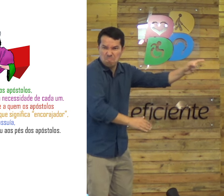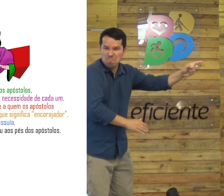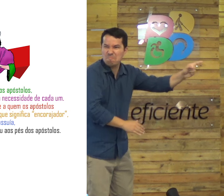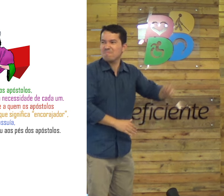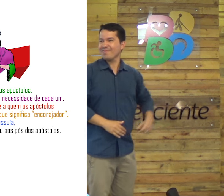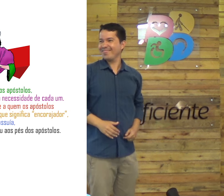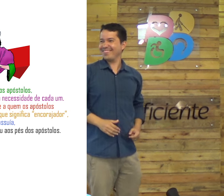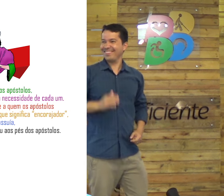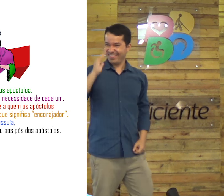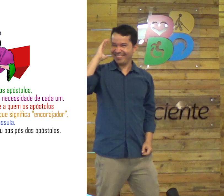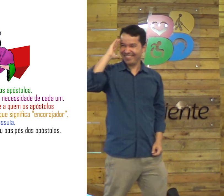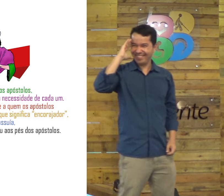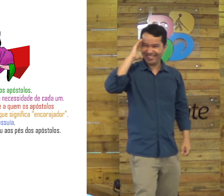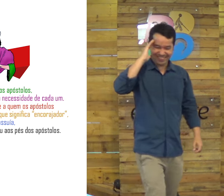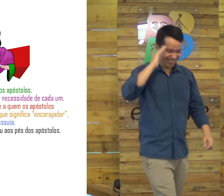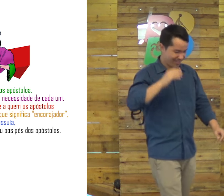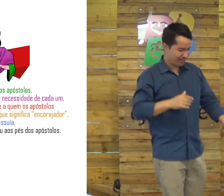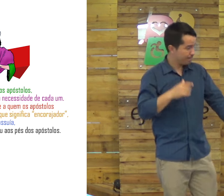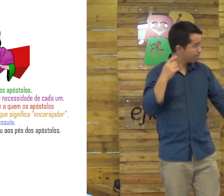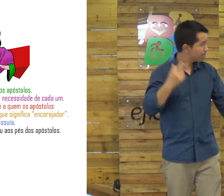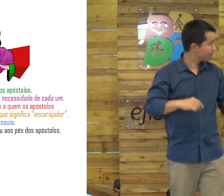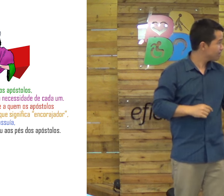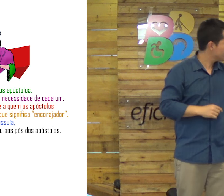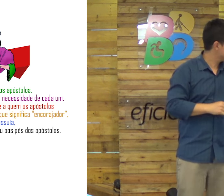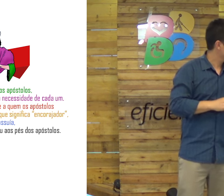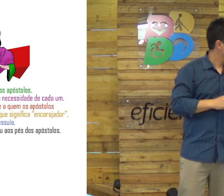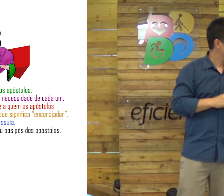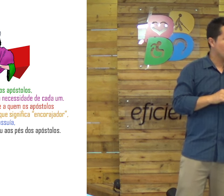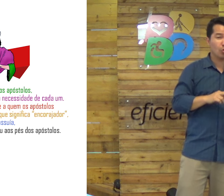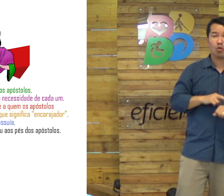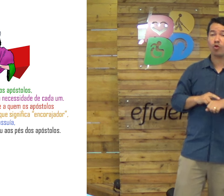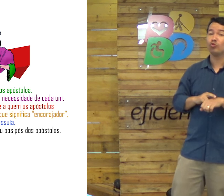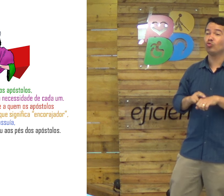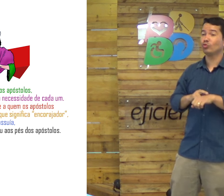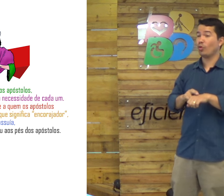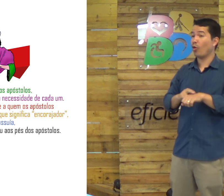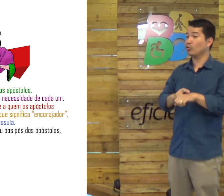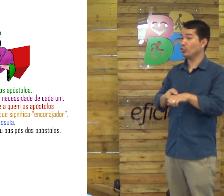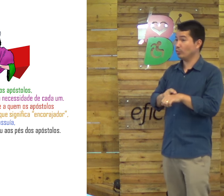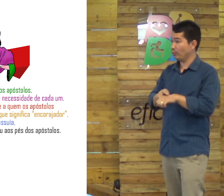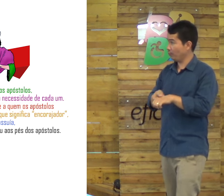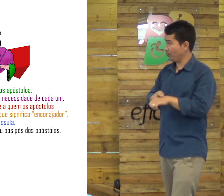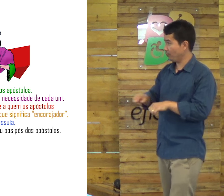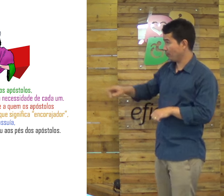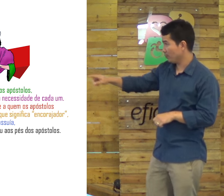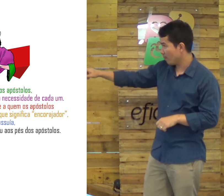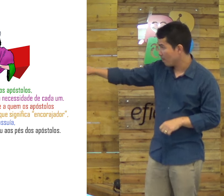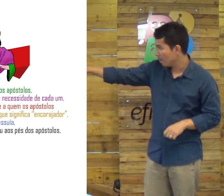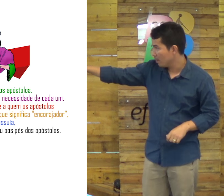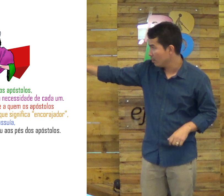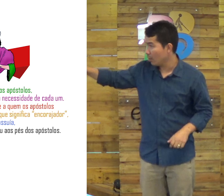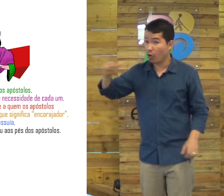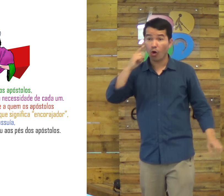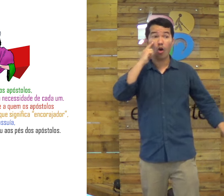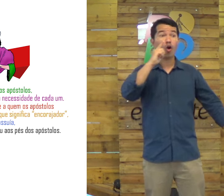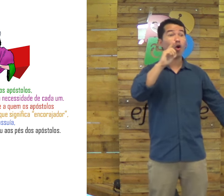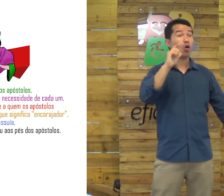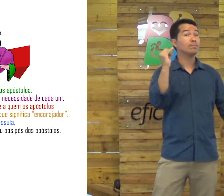amativador, legal, hein? É isso que a frase quer dizer. Tá em roxo ali. Olha